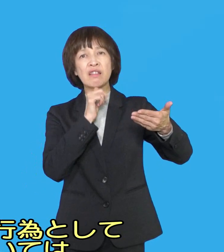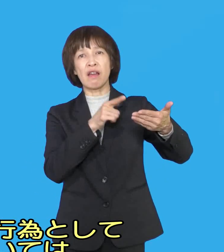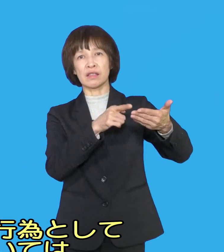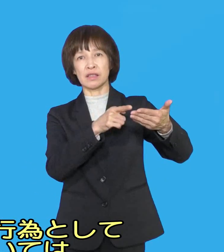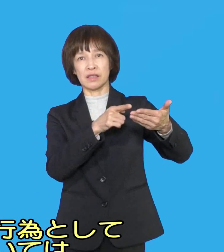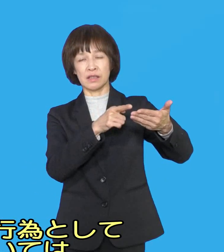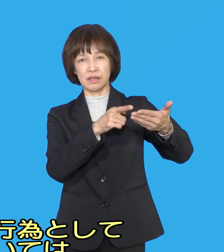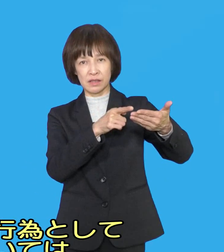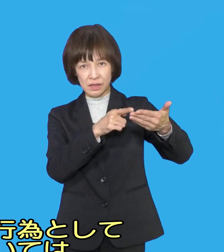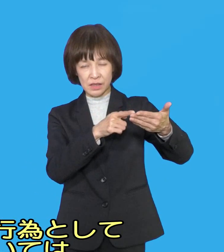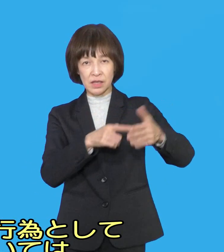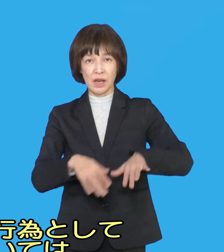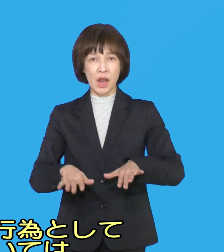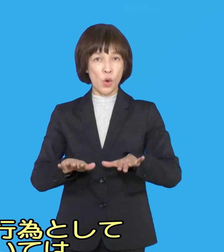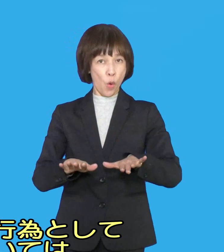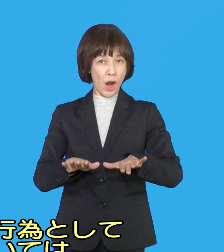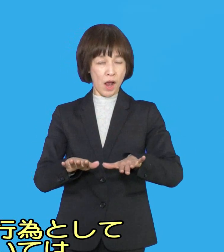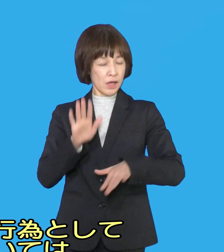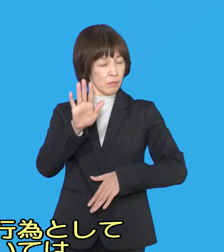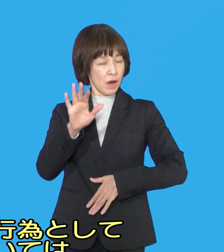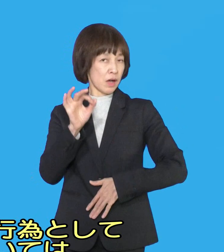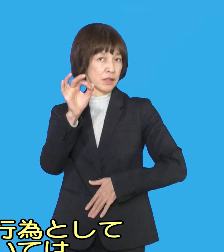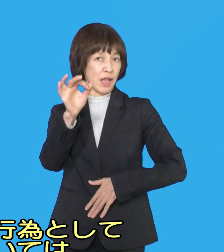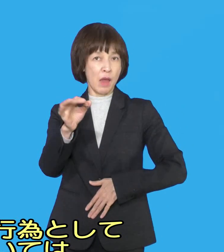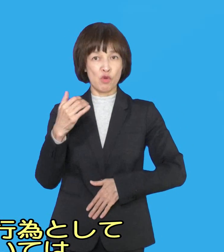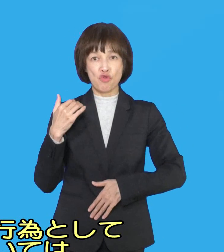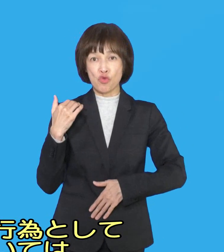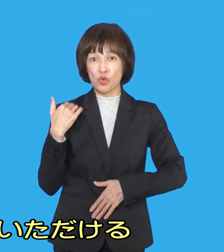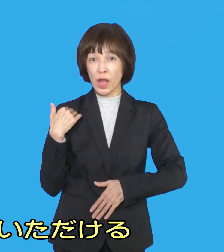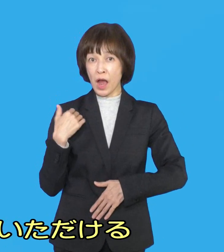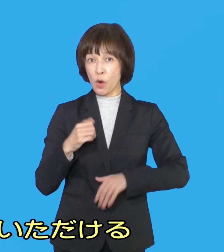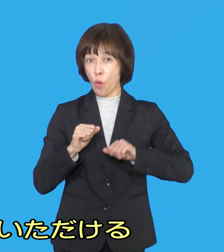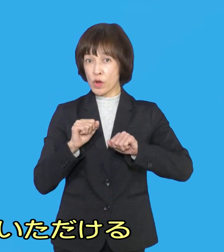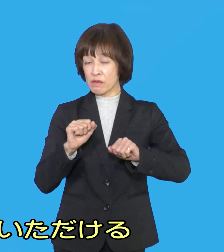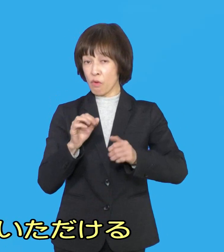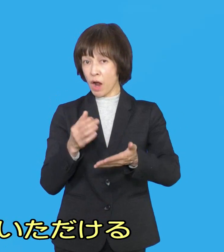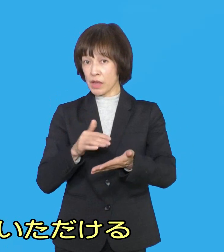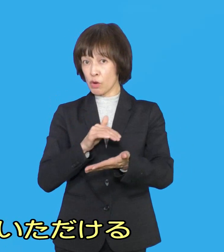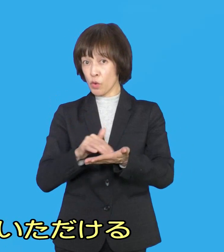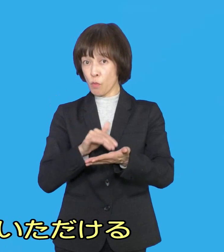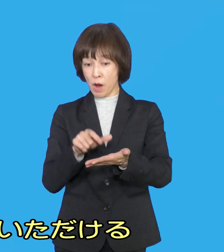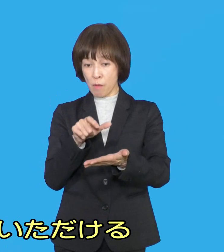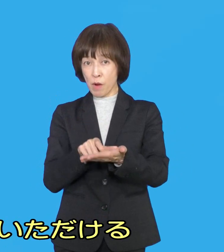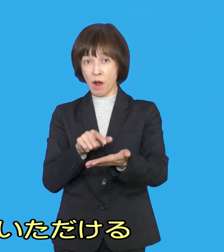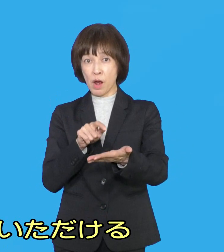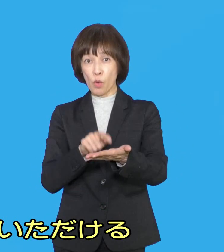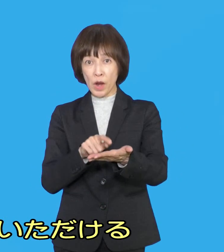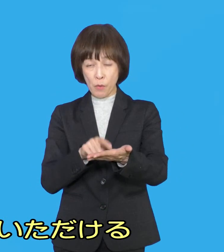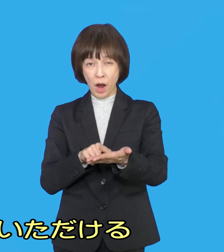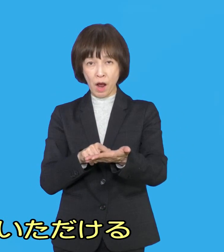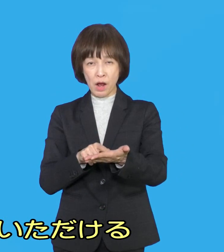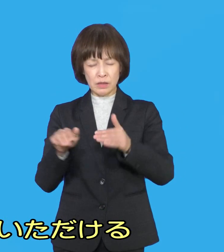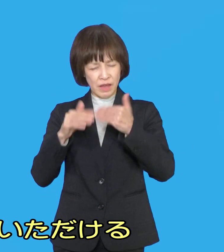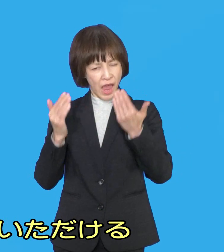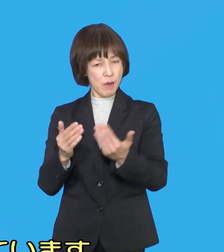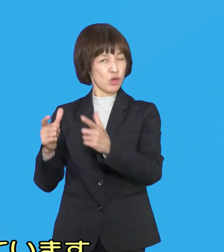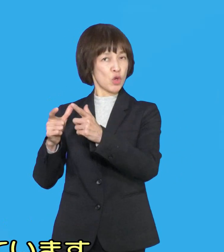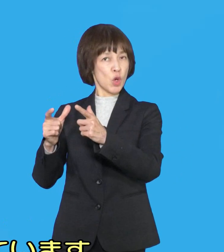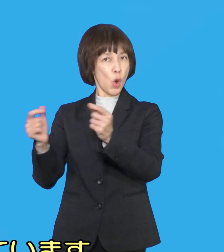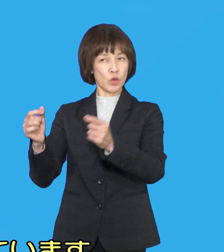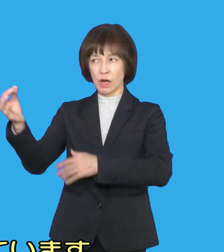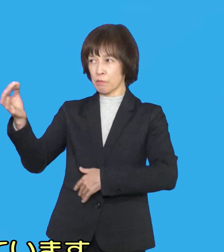。この今回債務負担行為として挙げている金額については、もう全額国費で見ていただけるという前提